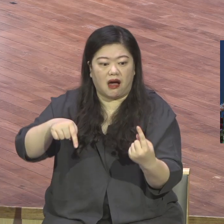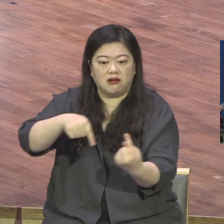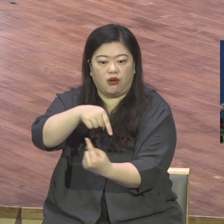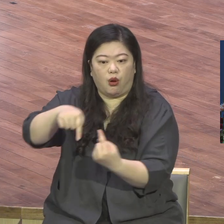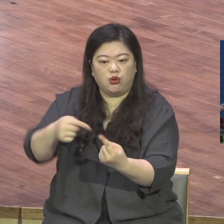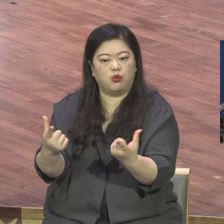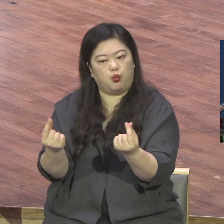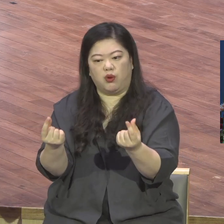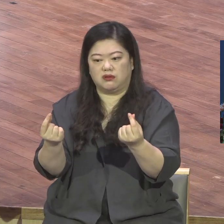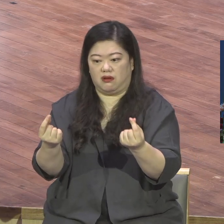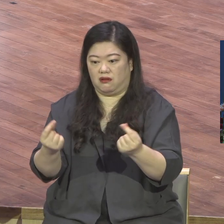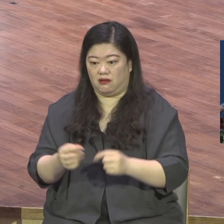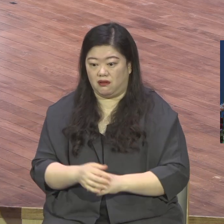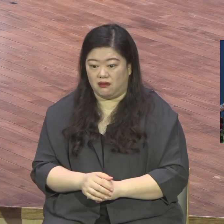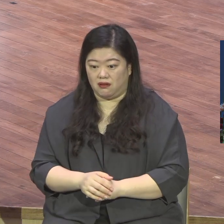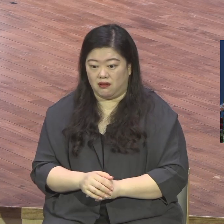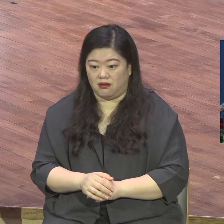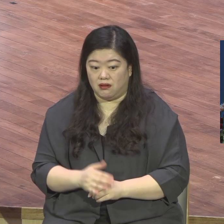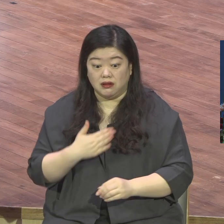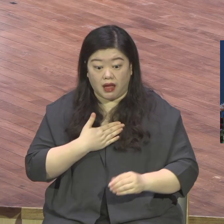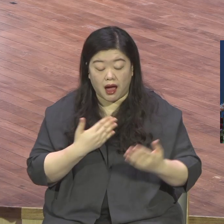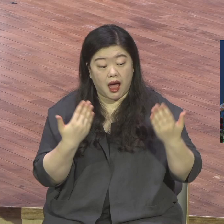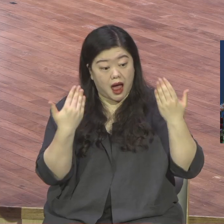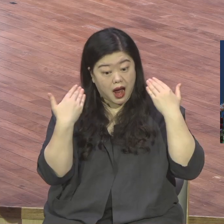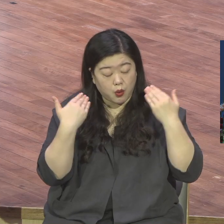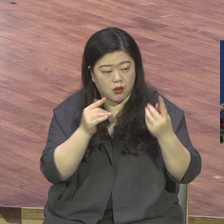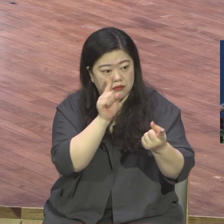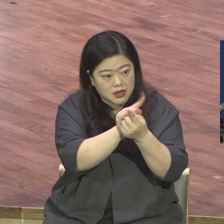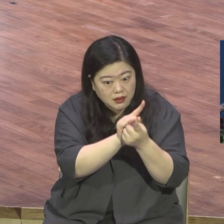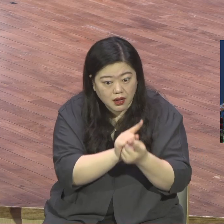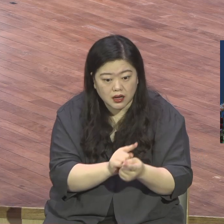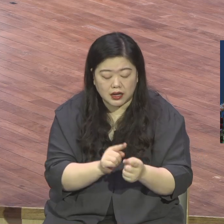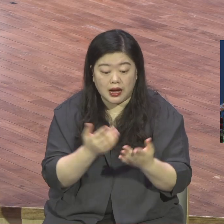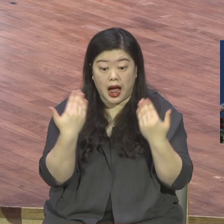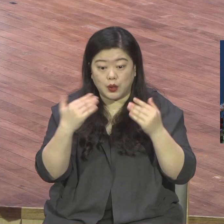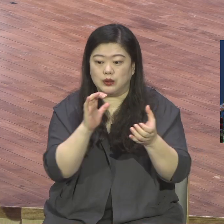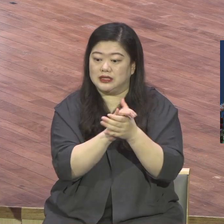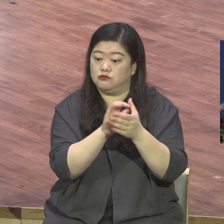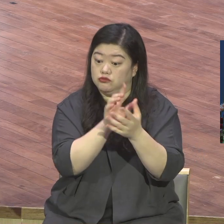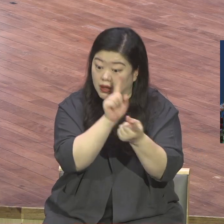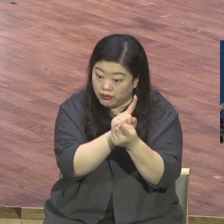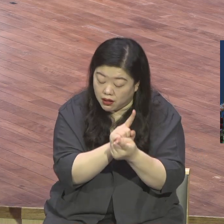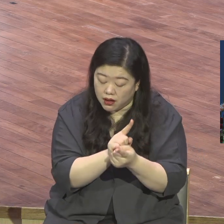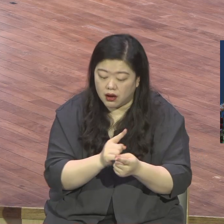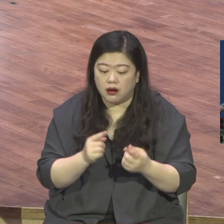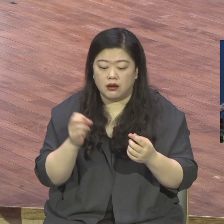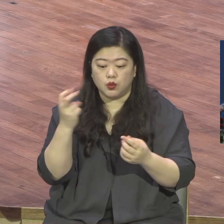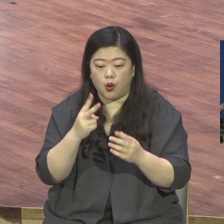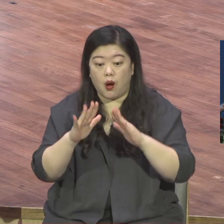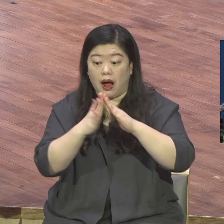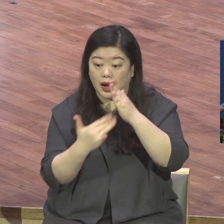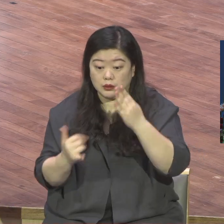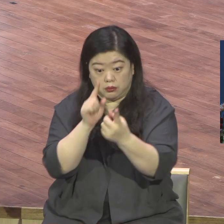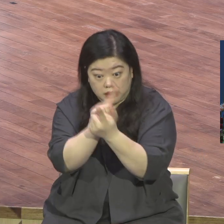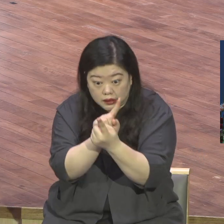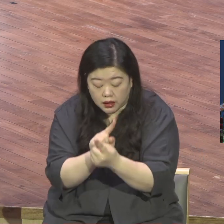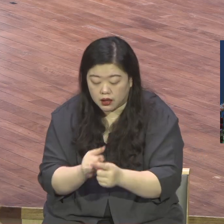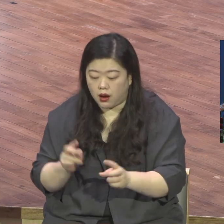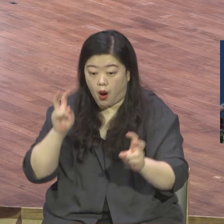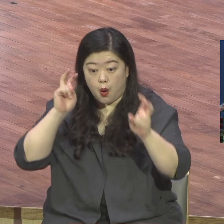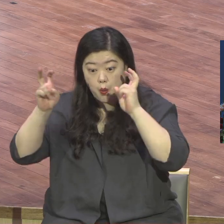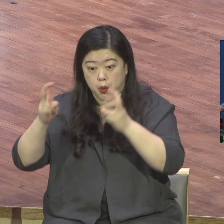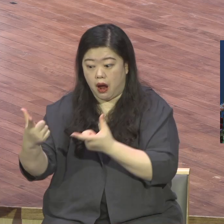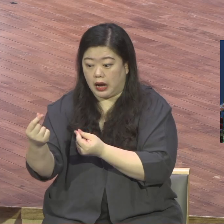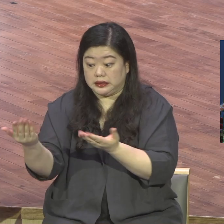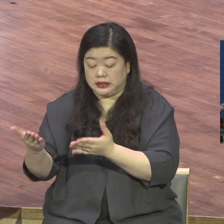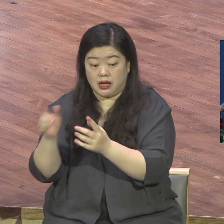직장이나 사업뿐만 아니라 친구와 동료, 심지어 가족 관계, 가족 관계, 모든 관계, 인간 관계,